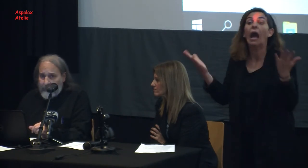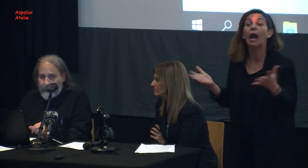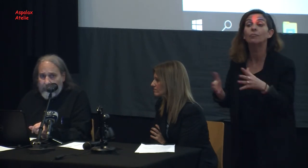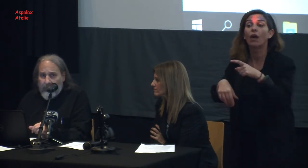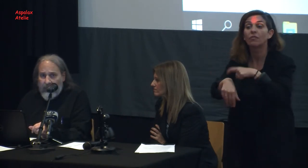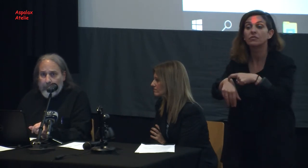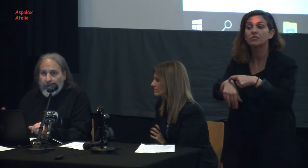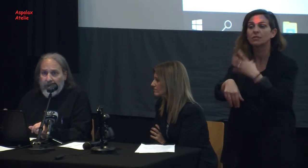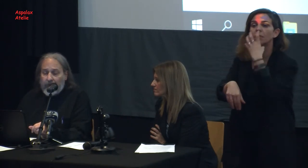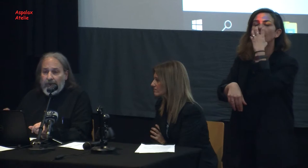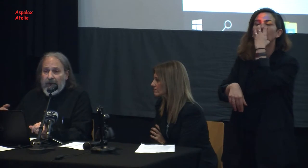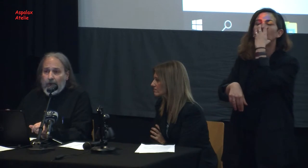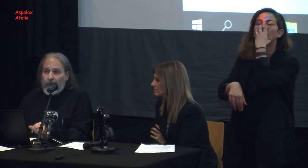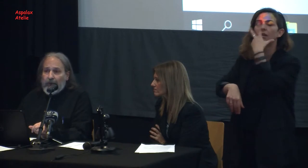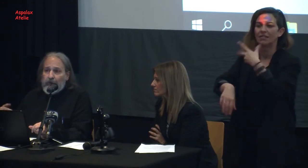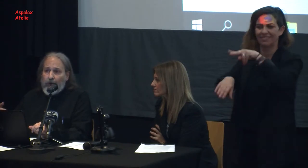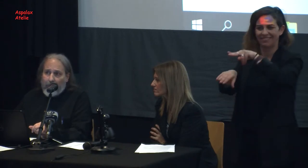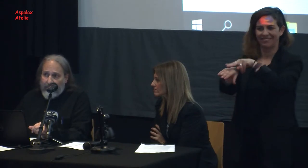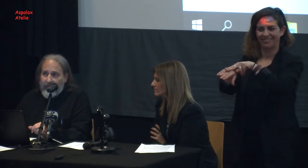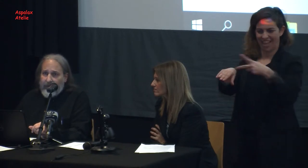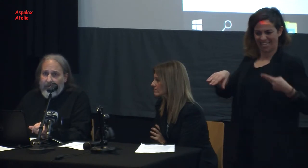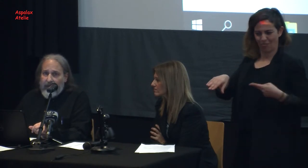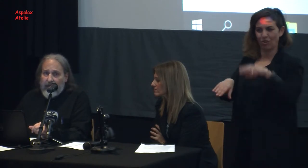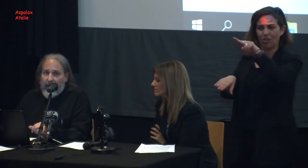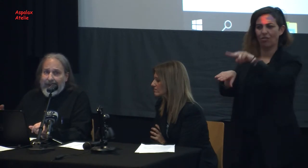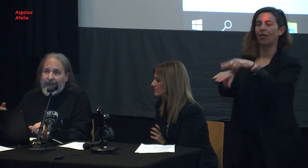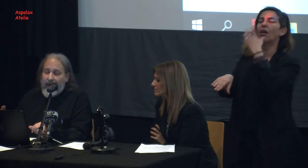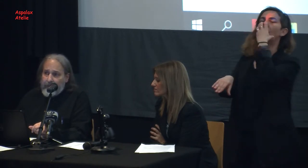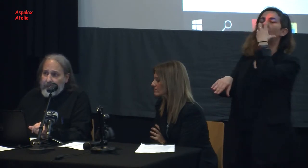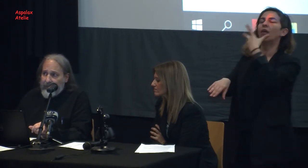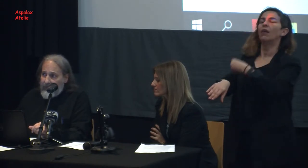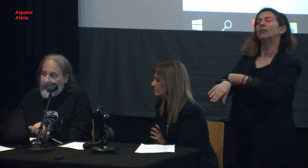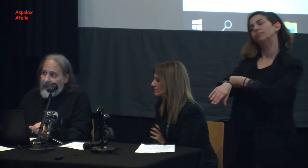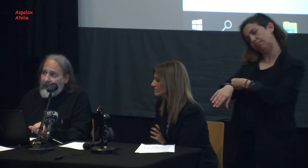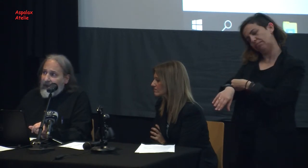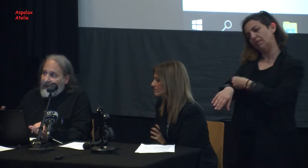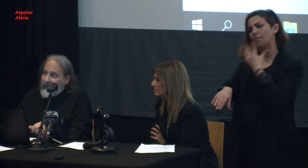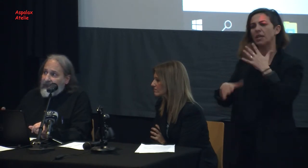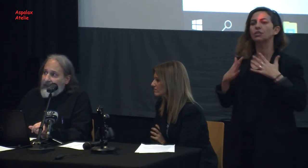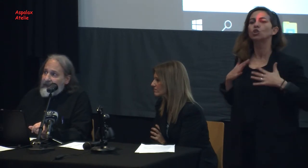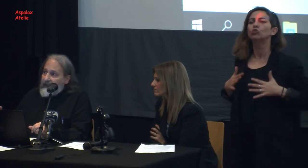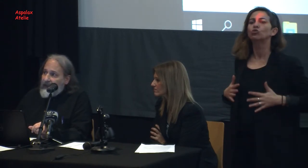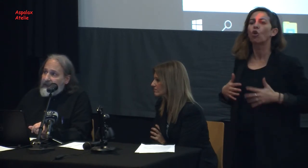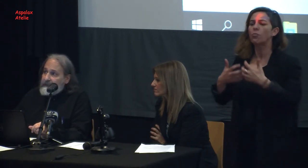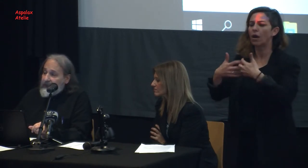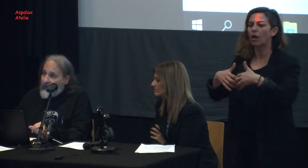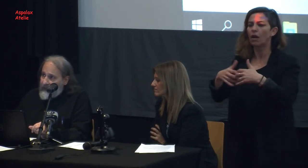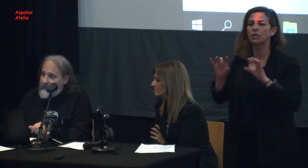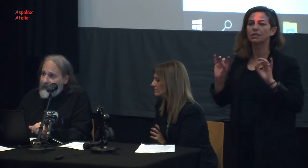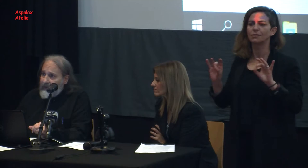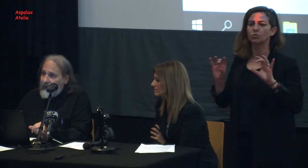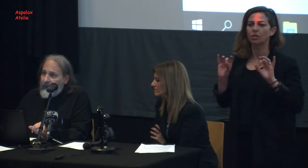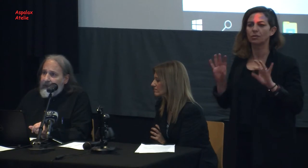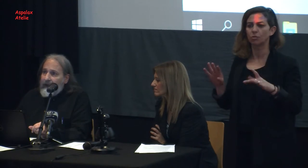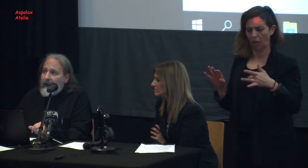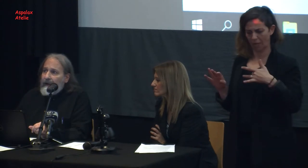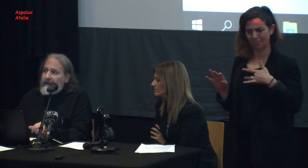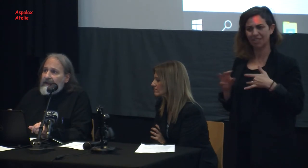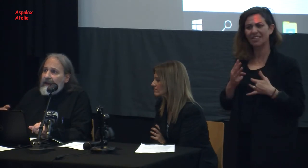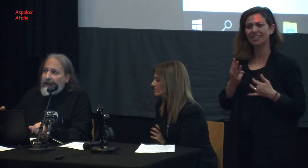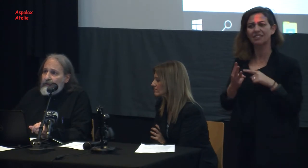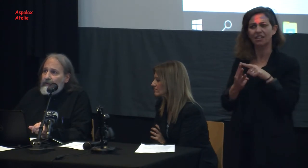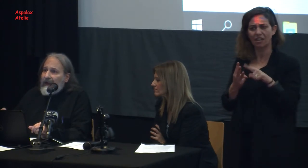ναρκώσεως. Υποτίθεται ότι ναρκώνουμε το σώμα. Άρα θα έπρεπε αυτά τα 3 στοιχεία της ψυχής